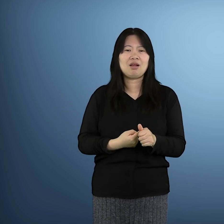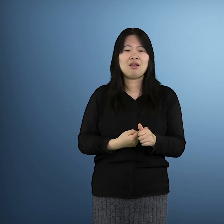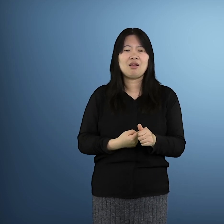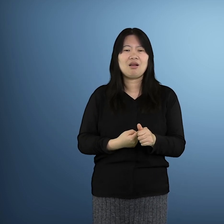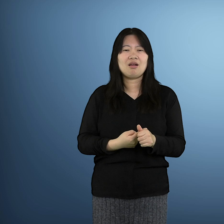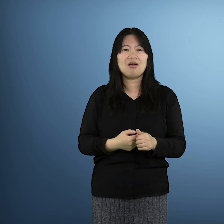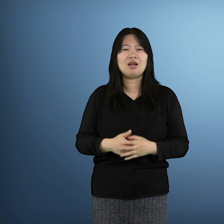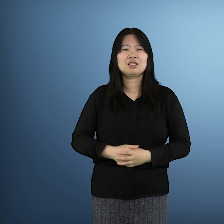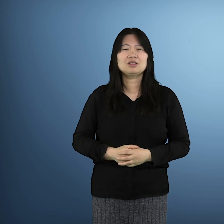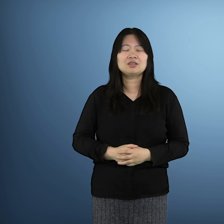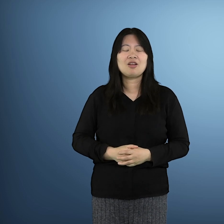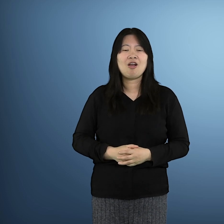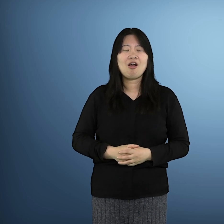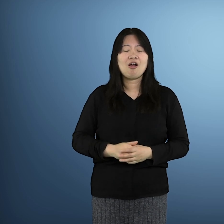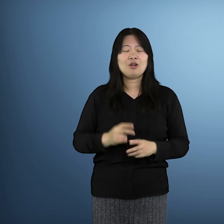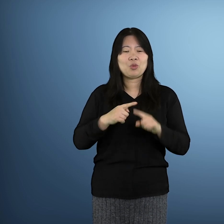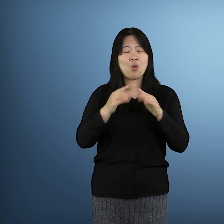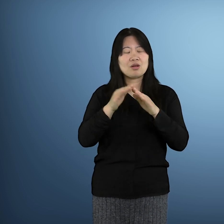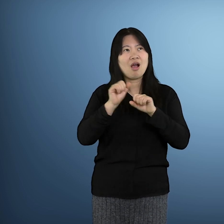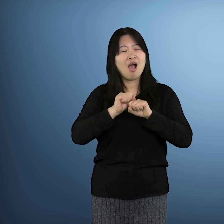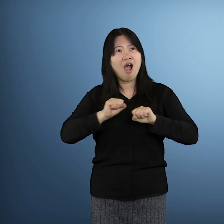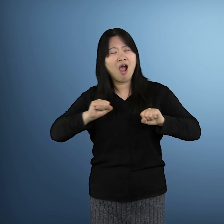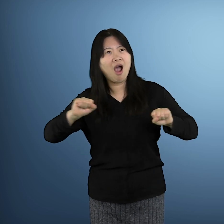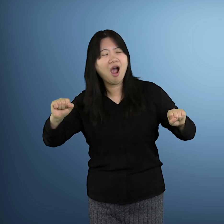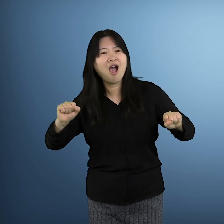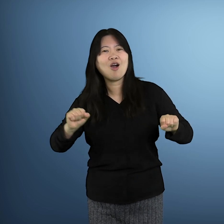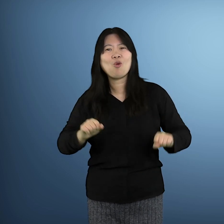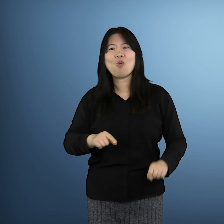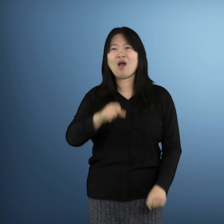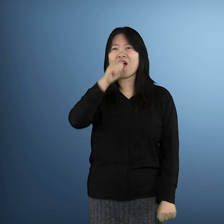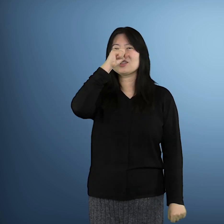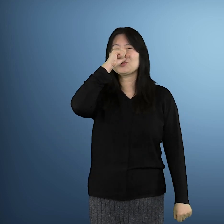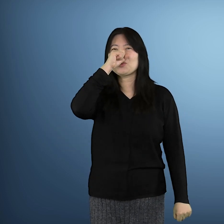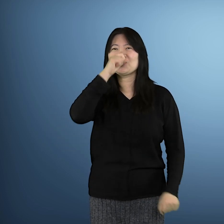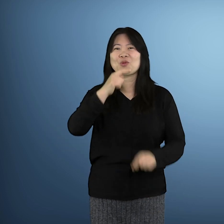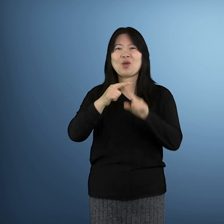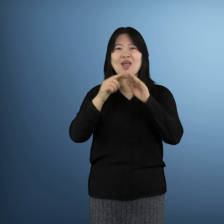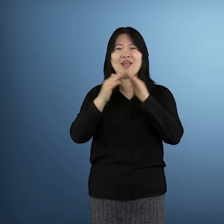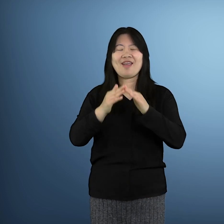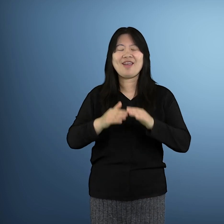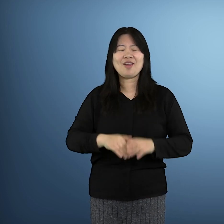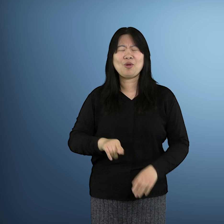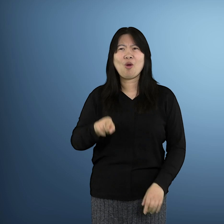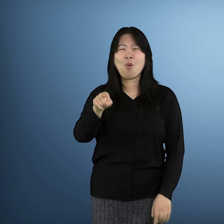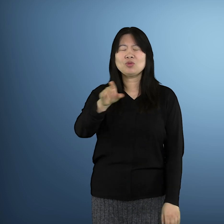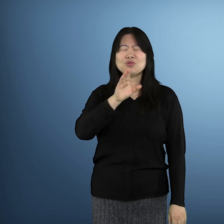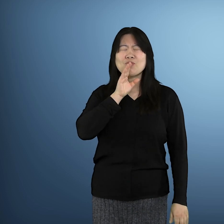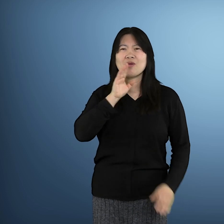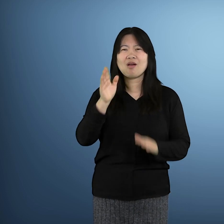규모가 선이 되어버리고 크기가 정의가 되어버렸어요.